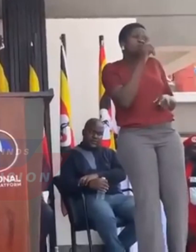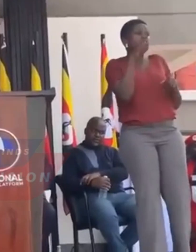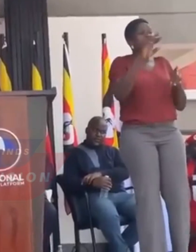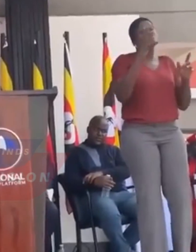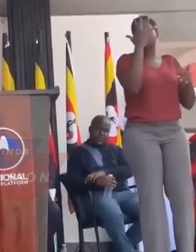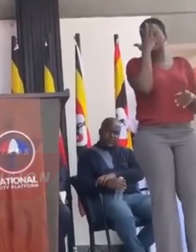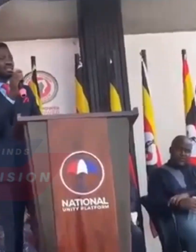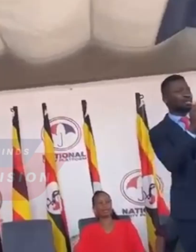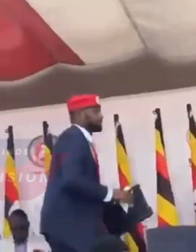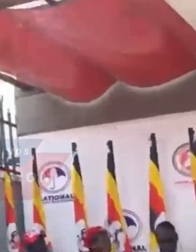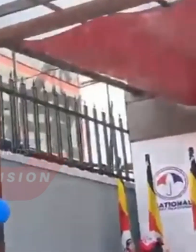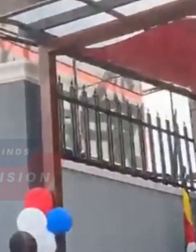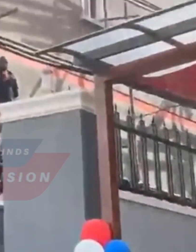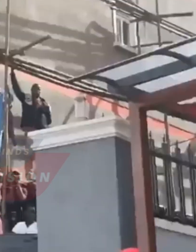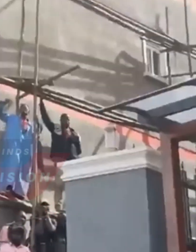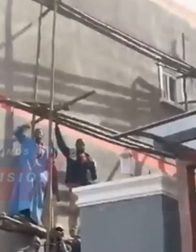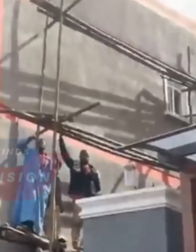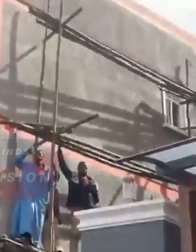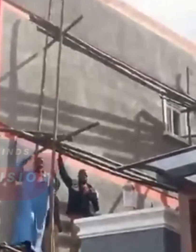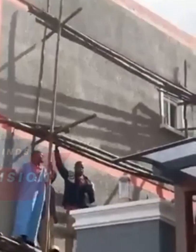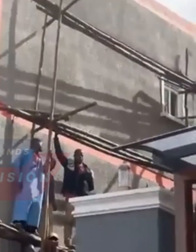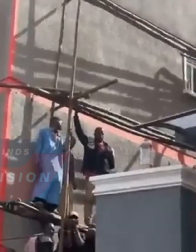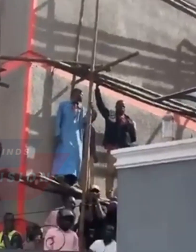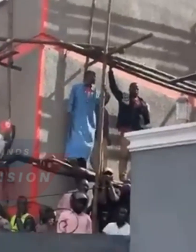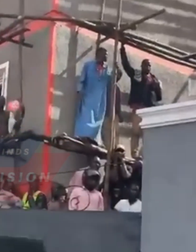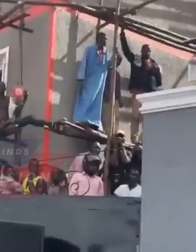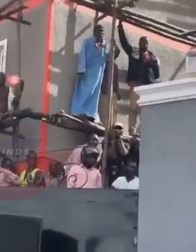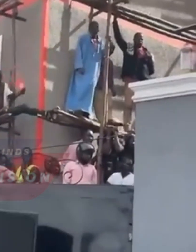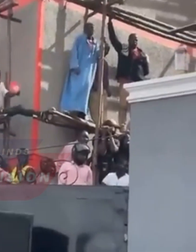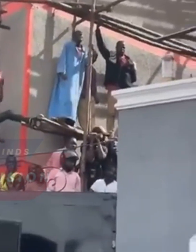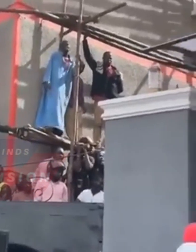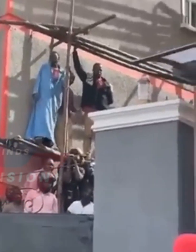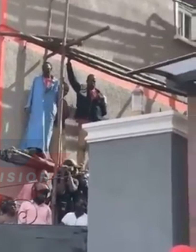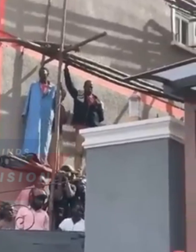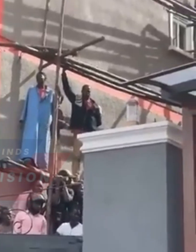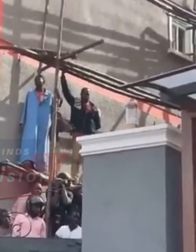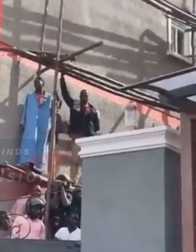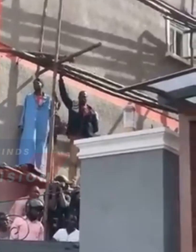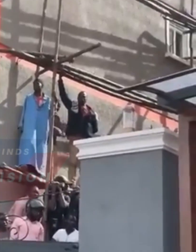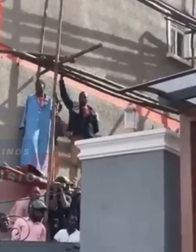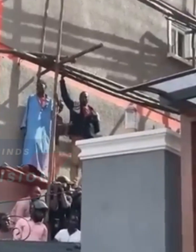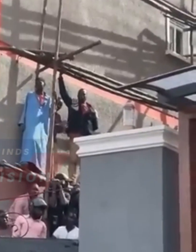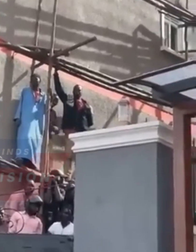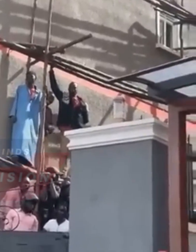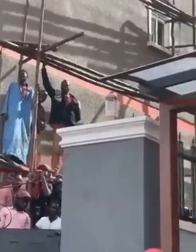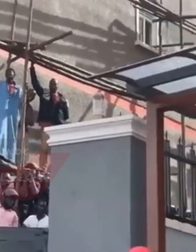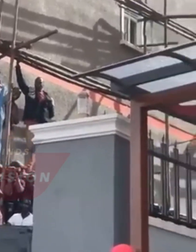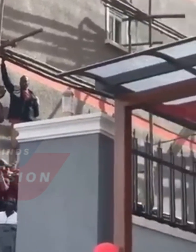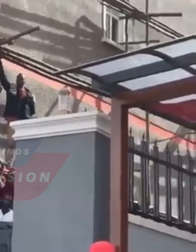vero basandase. Kuno musajja tumutabuti na yenga twakunganye.